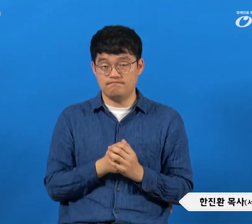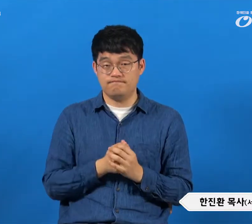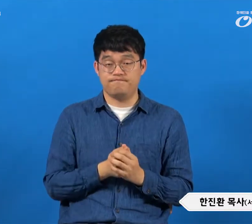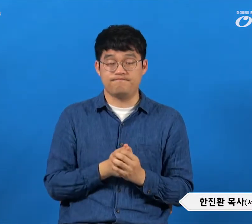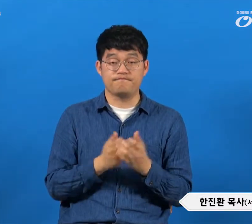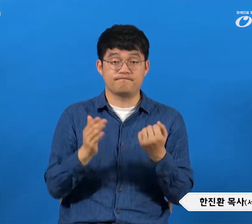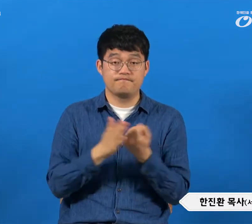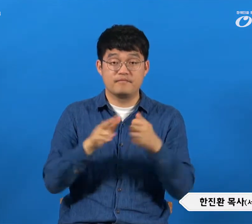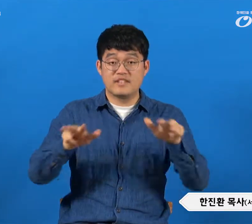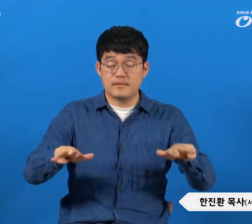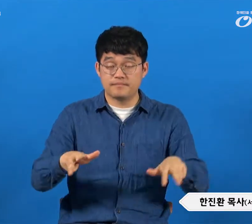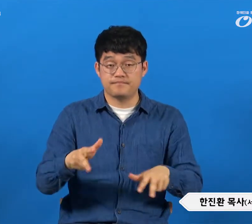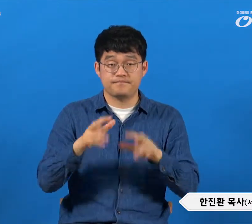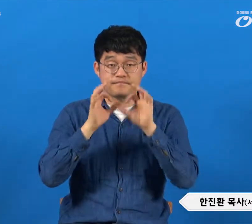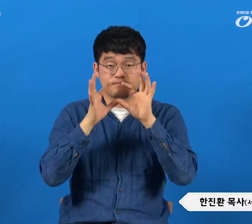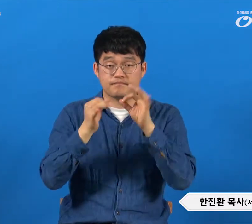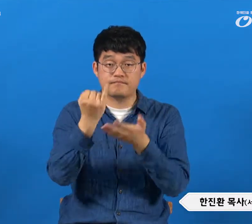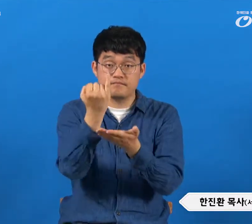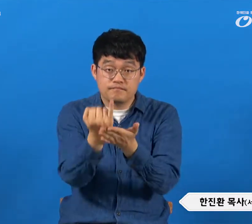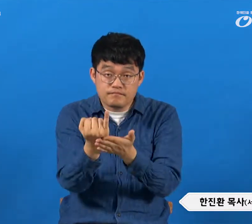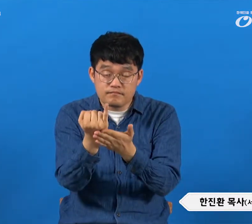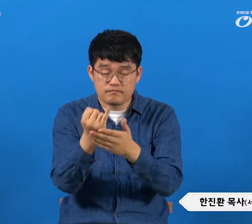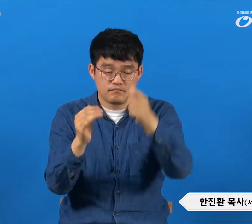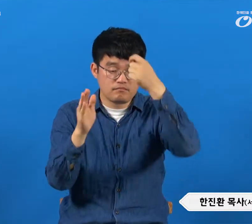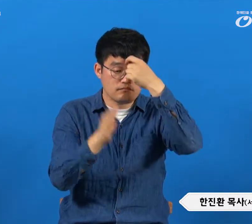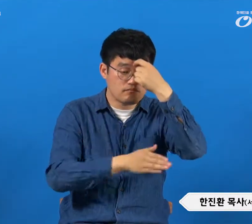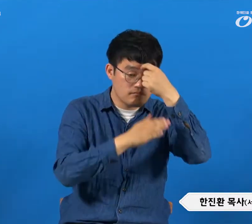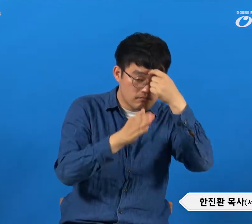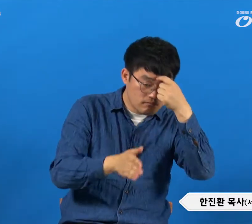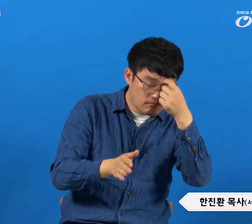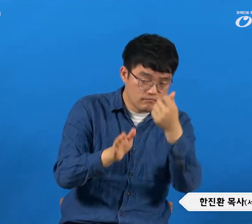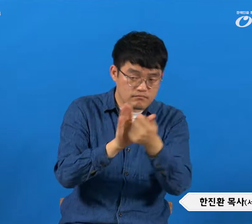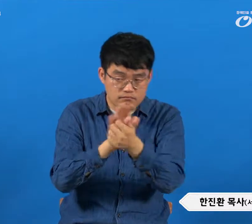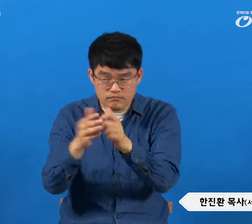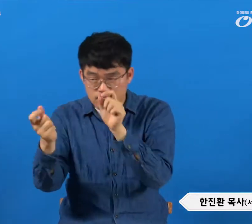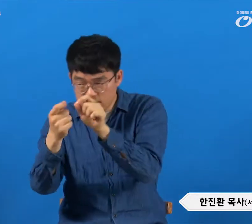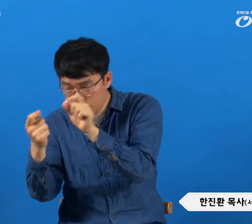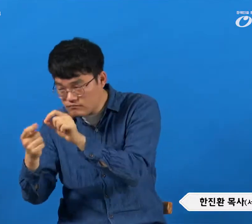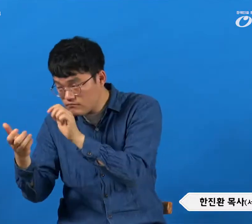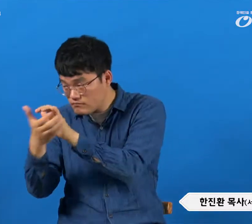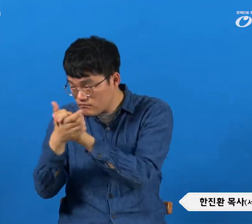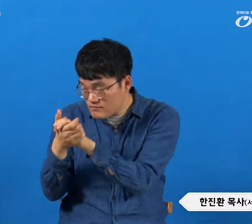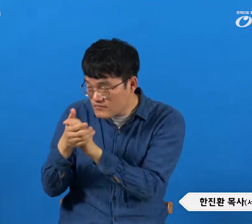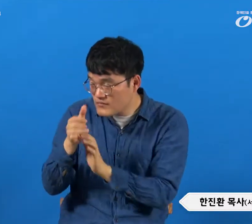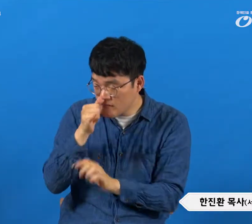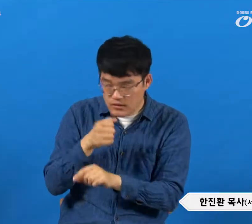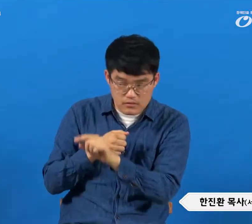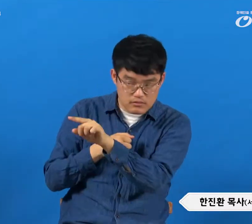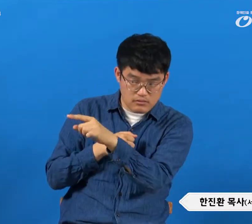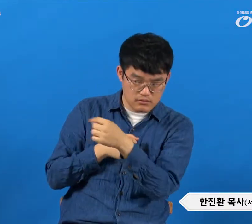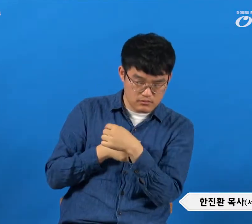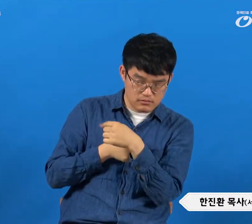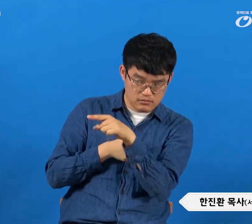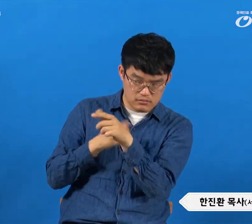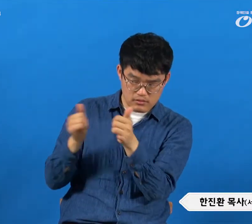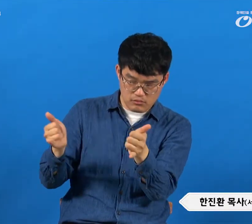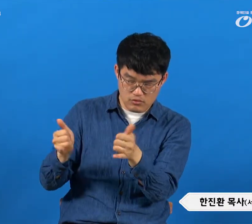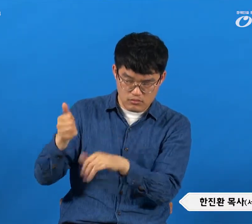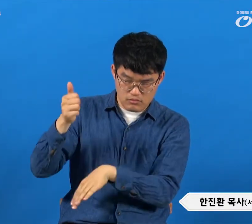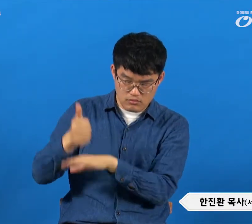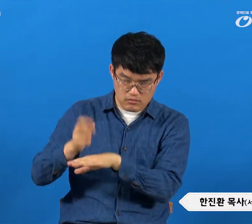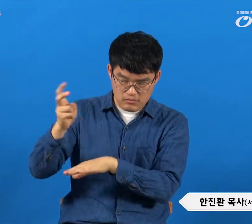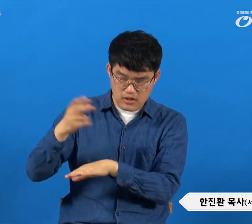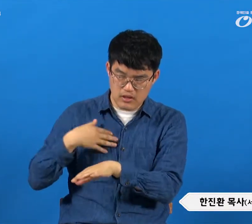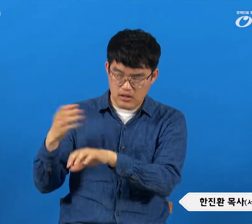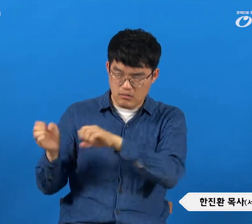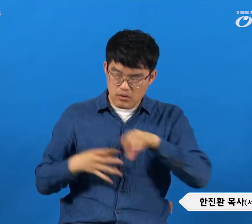그래서 지금 이제 여전도사로서 교인들을 대하면서도 자꾸만 무의식 가운데 저 사람도 결국은